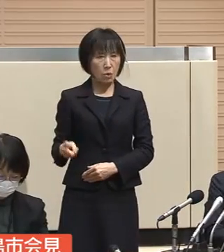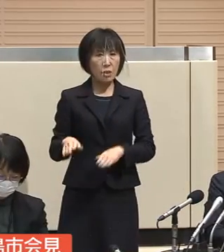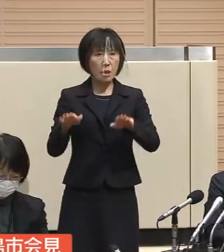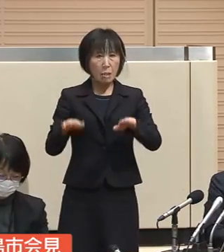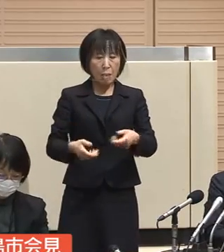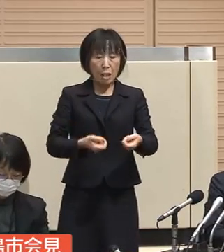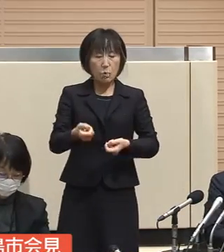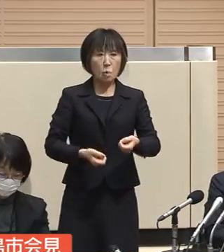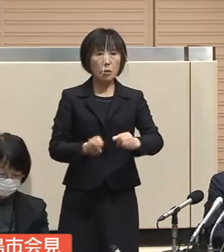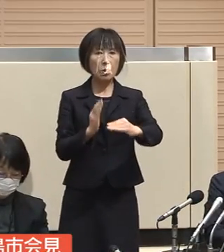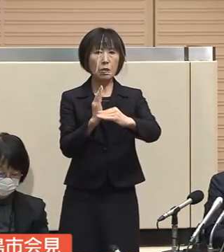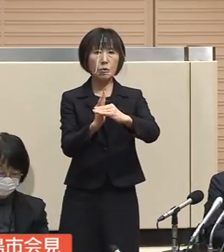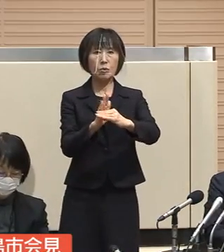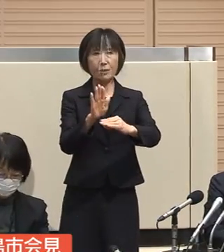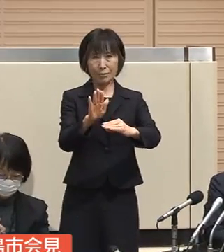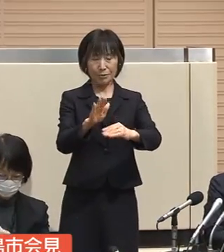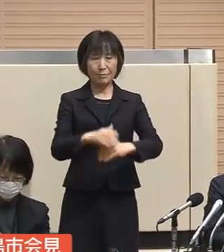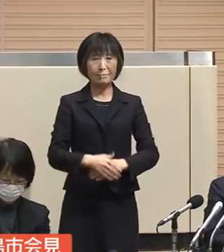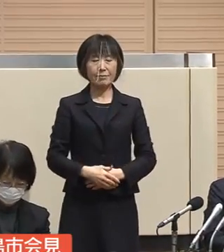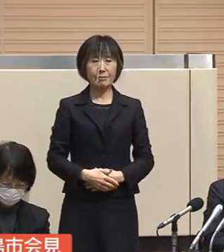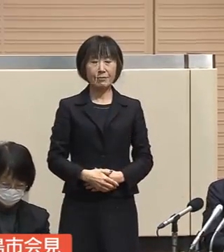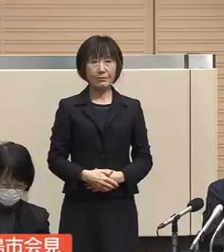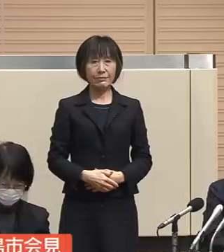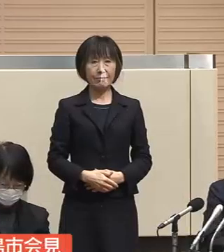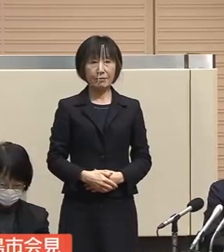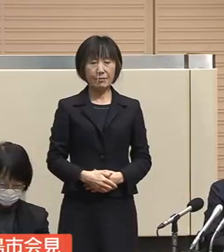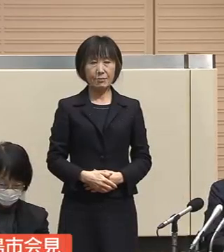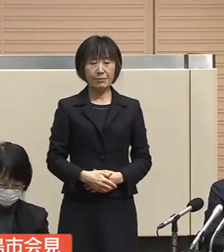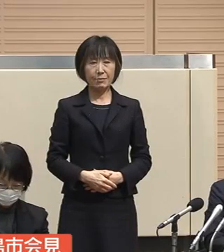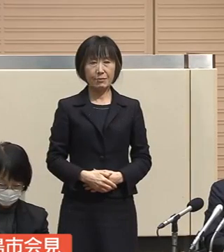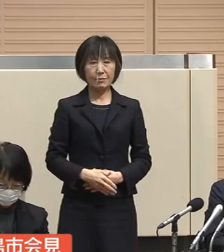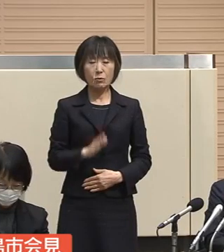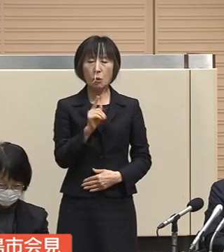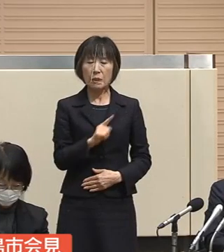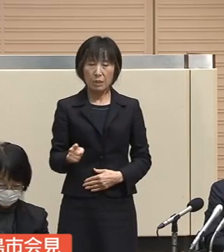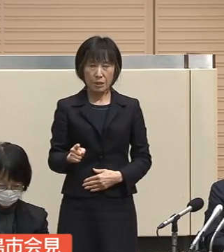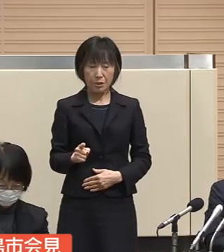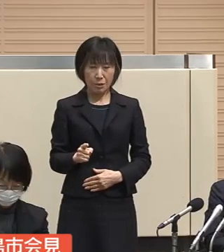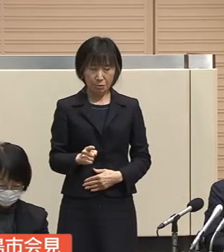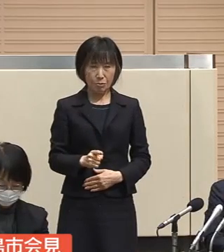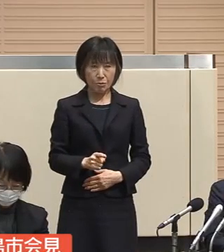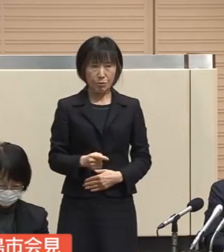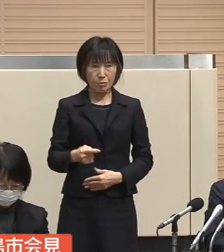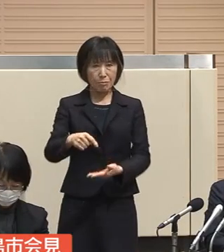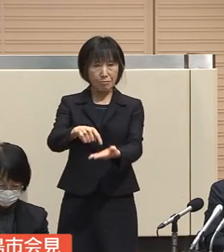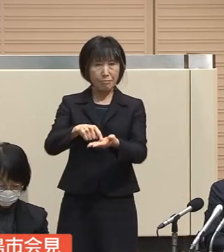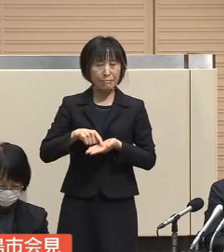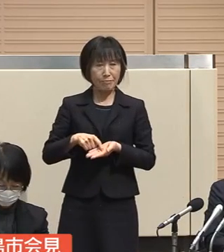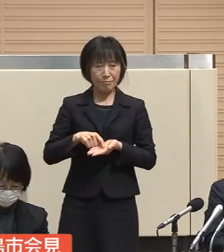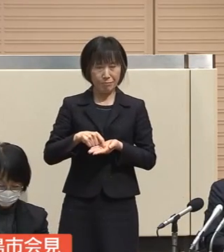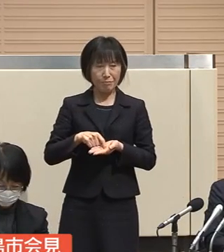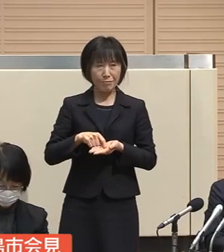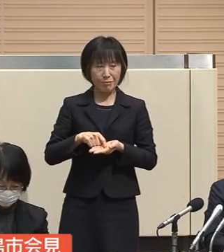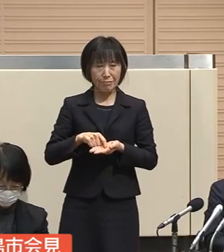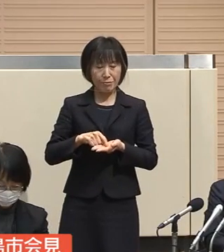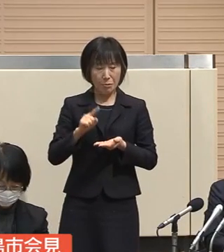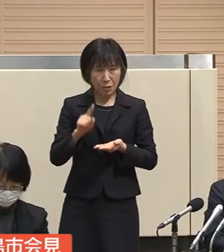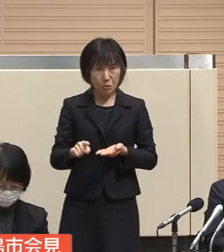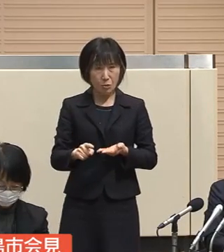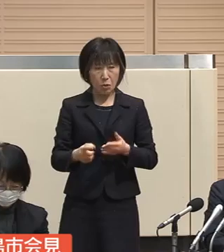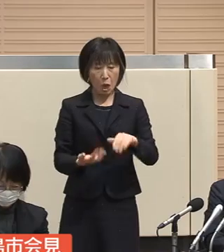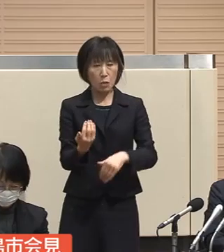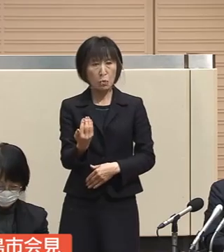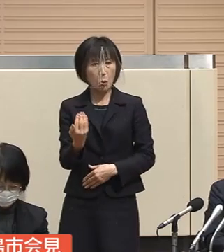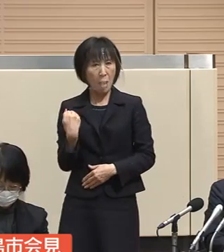在調整をしているところです。本人等からの申告によりますと、発症